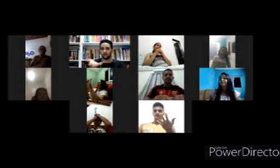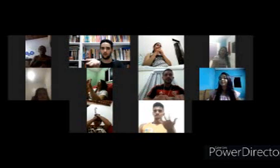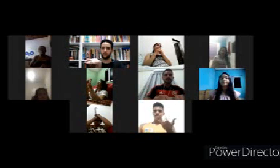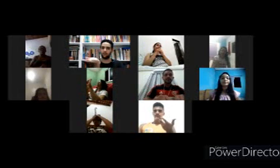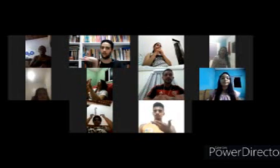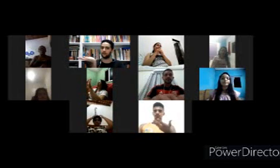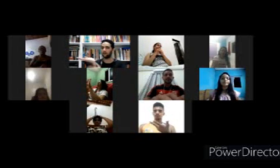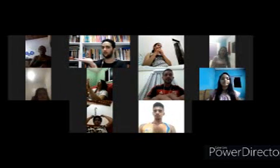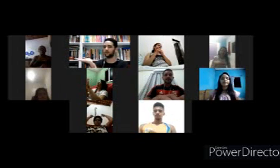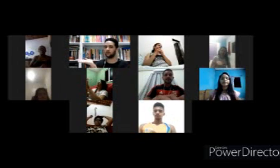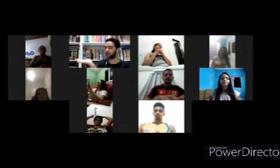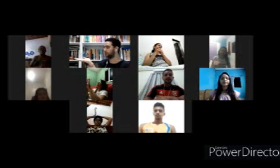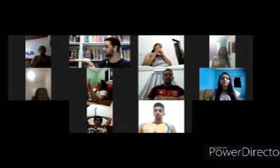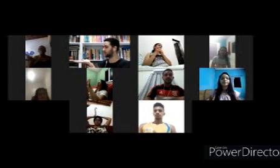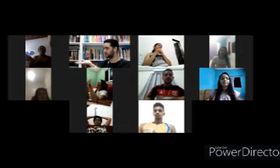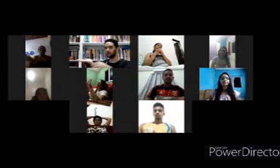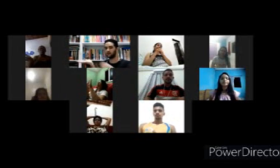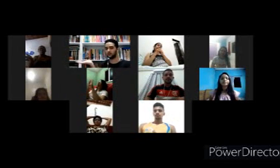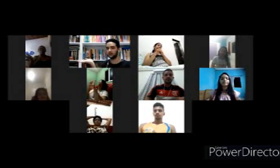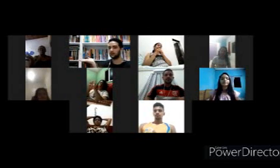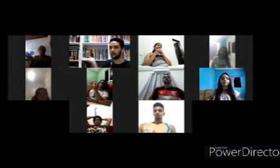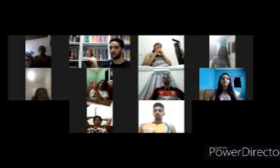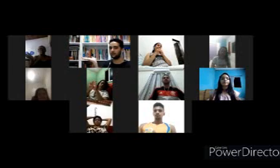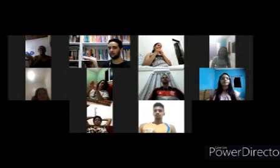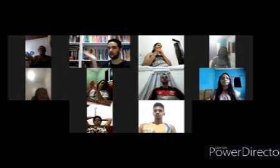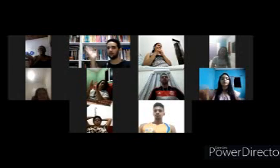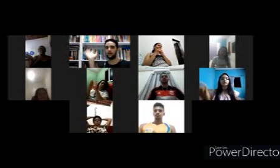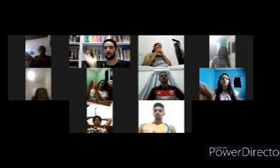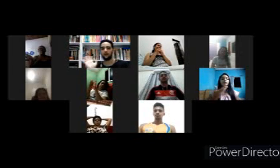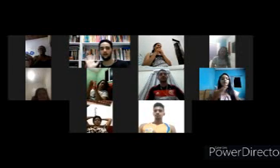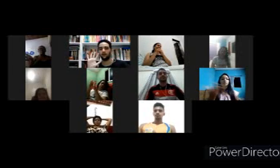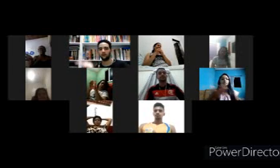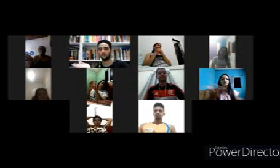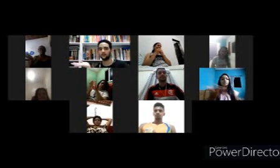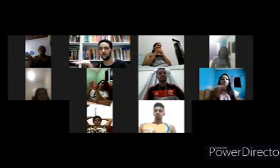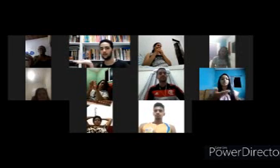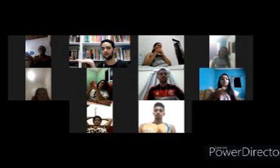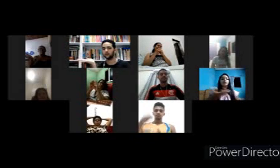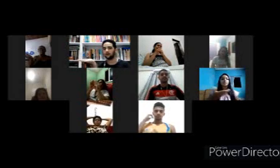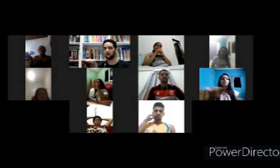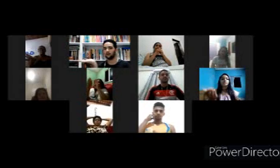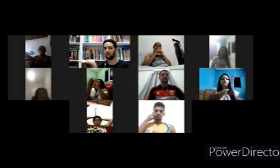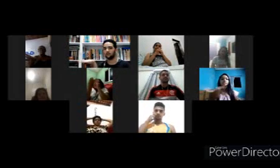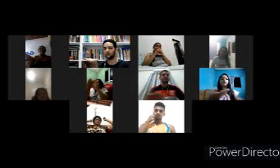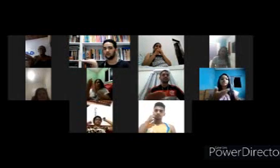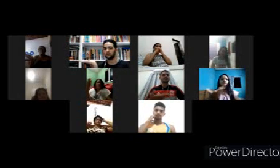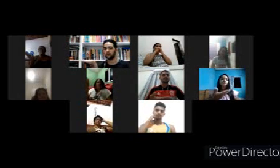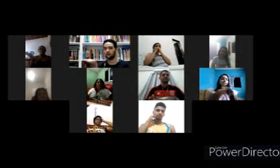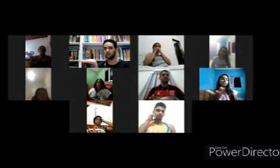Com a mão aberta assim, ó. Vou fazer aqui em outra posição para vocês verem. A minha mão vai ficar aberta, ó, assim, e você vai mexer de um lado pro